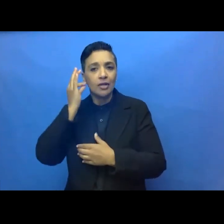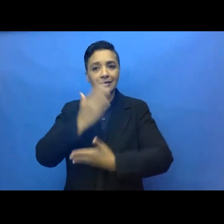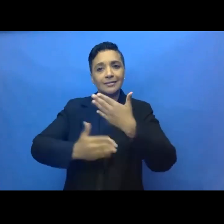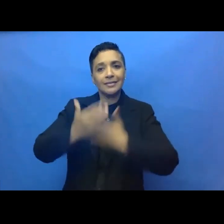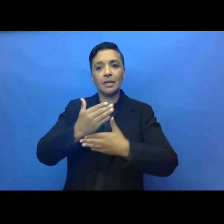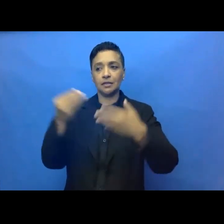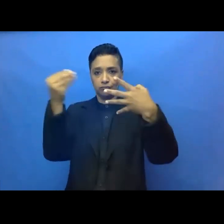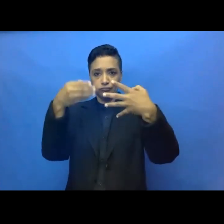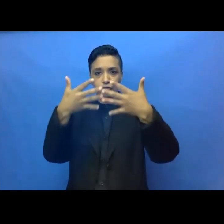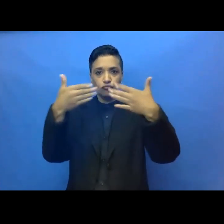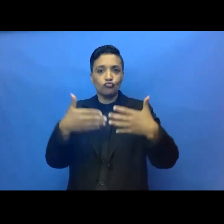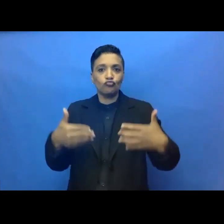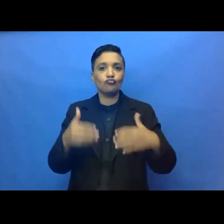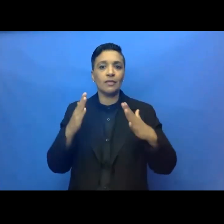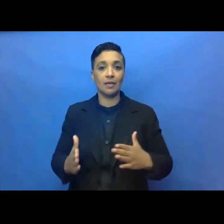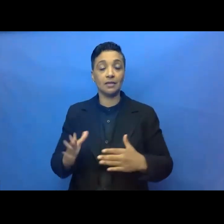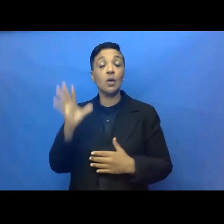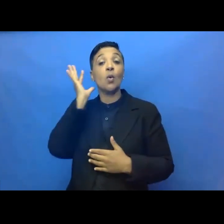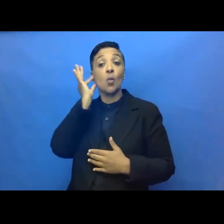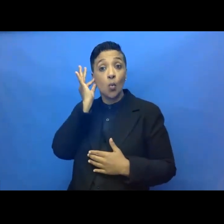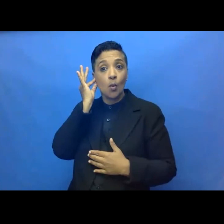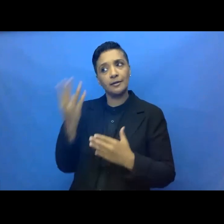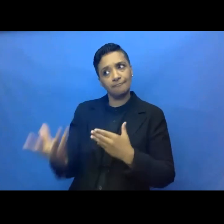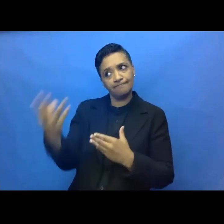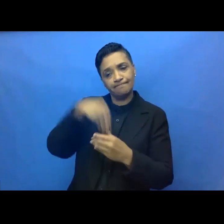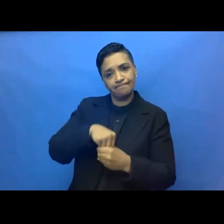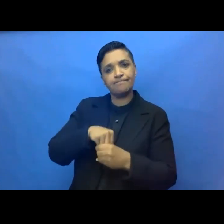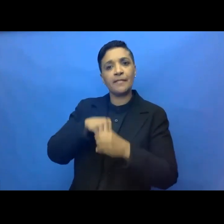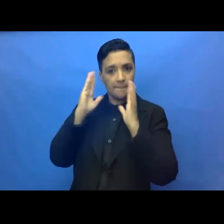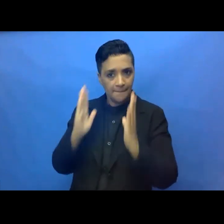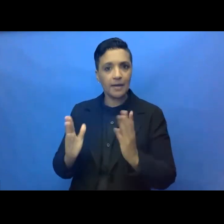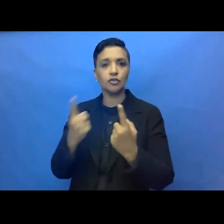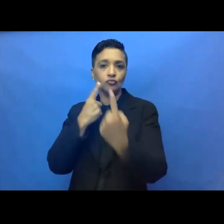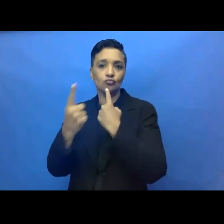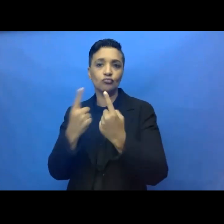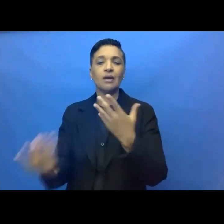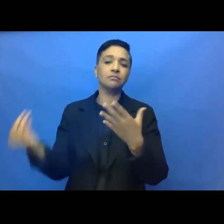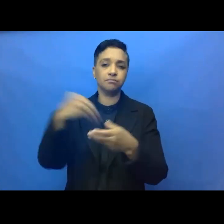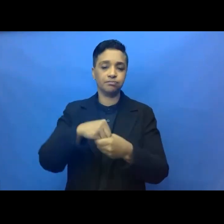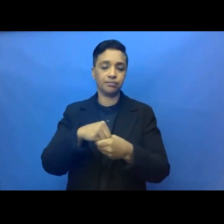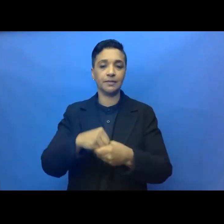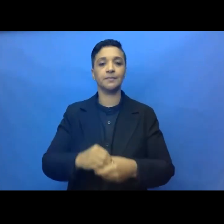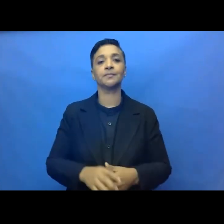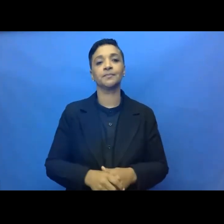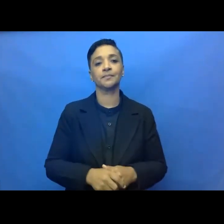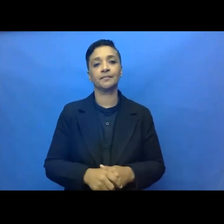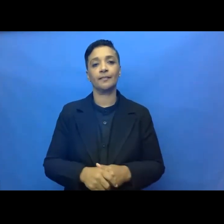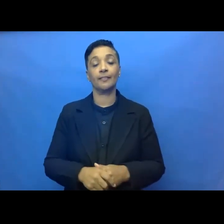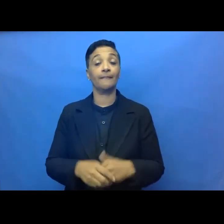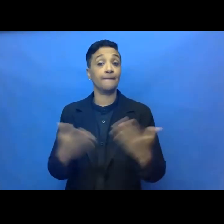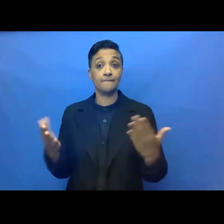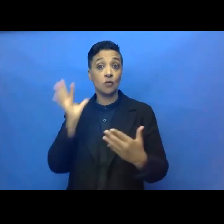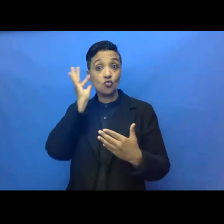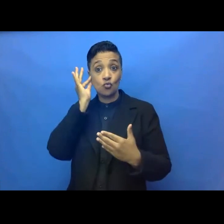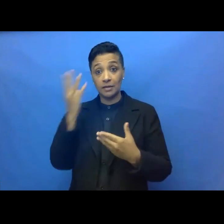données ventilées par genre et le handicap et